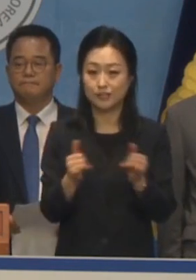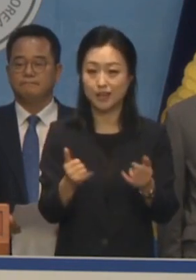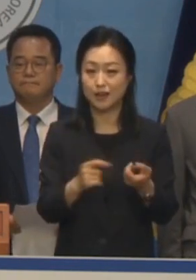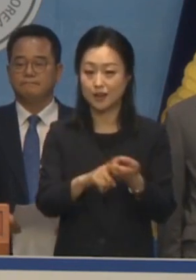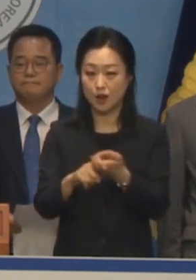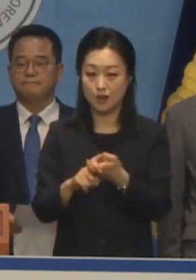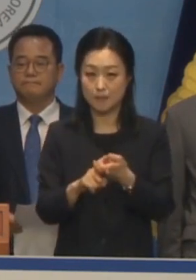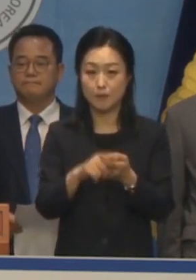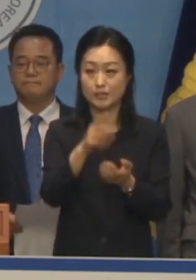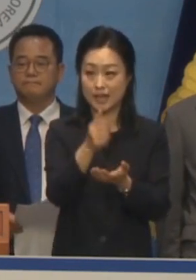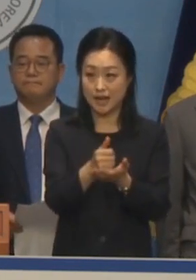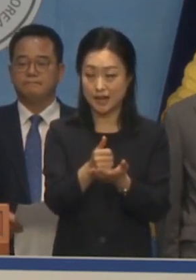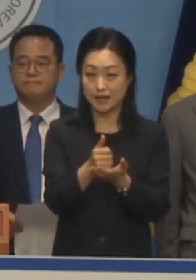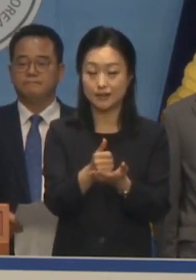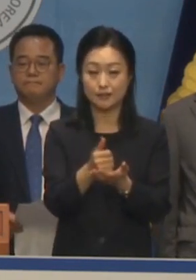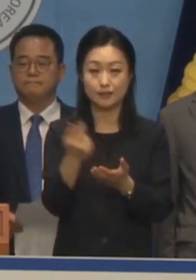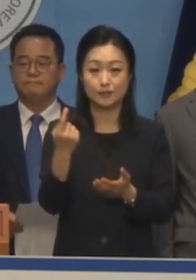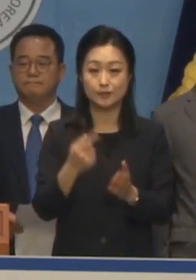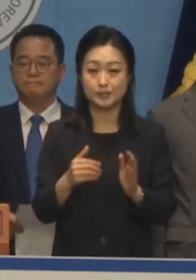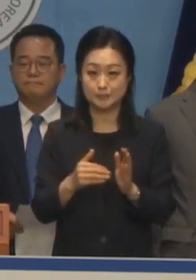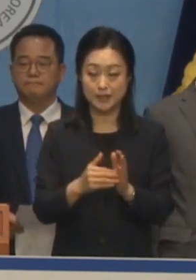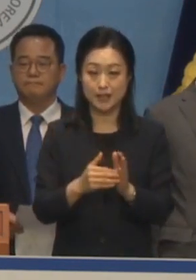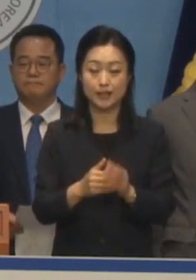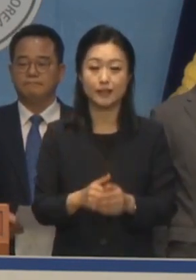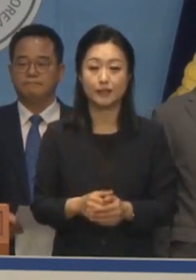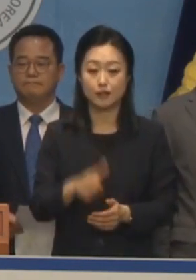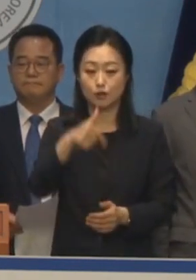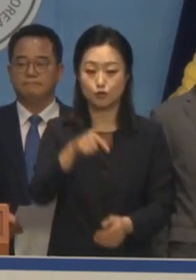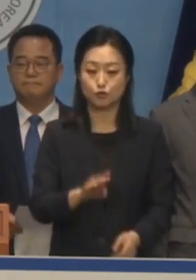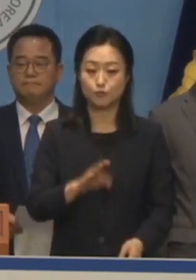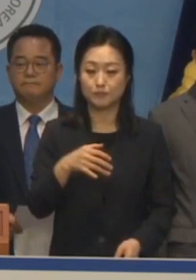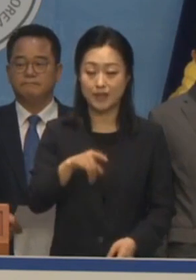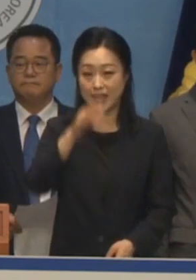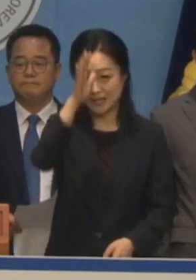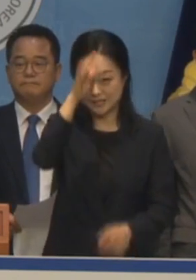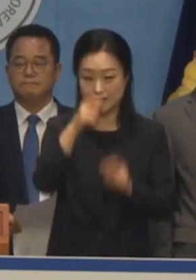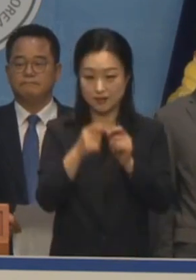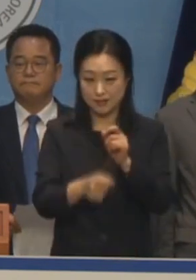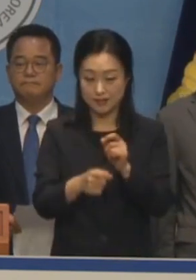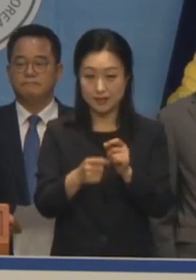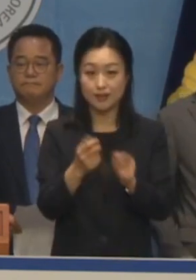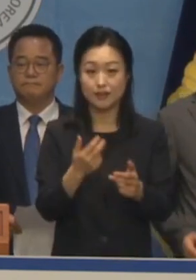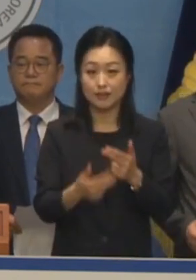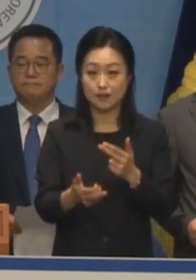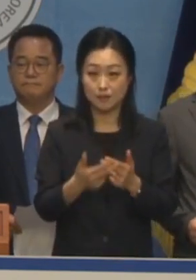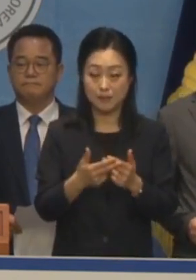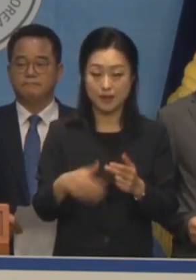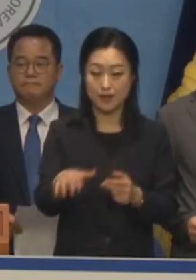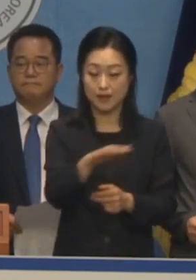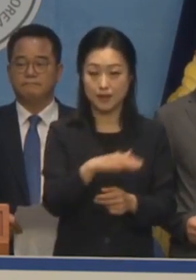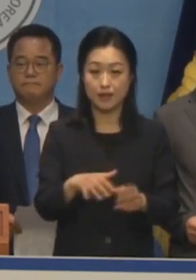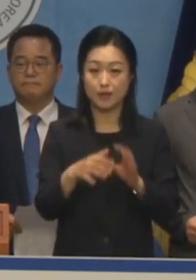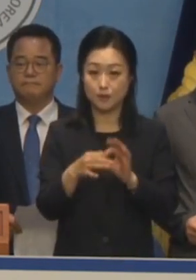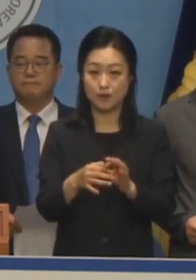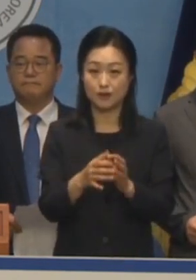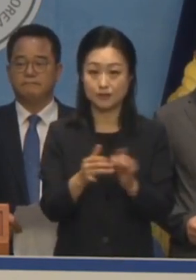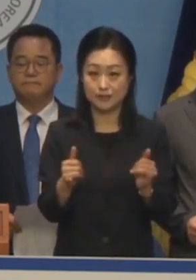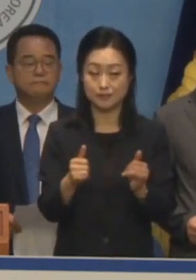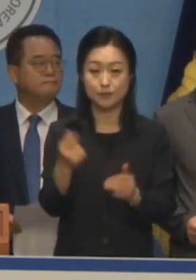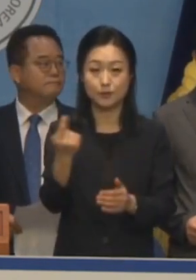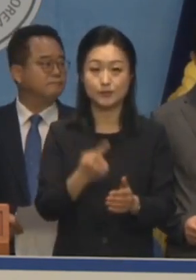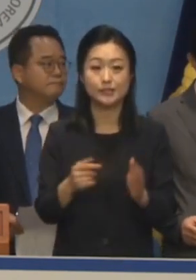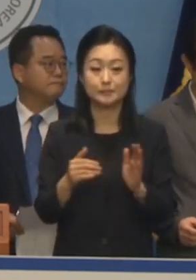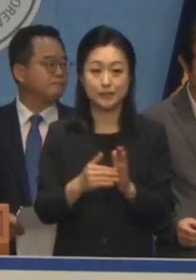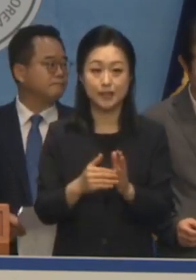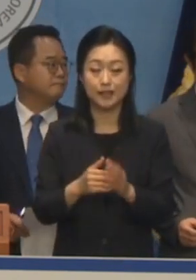한국중소상인자영업총연합회 방기용 회장님 오셨습니다. 굽네치킨 가맹점주협의회 피세준 회장님께서도 참석해